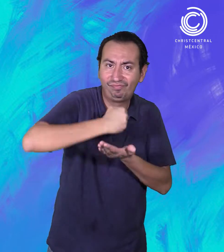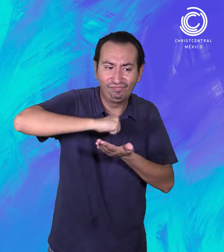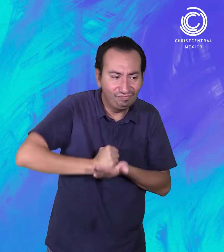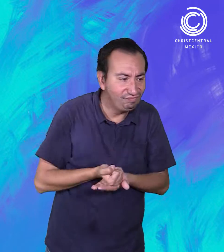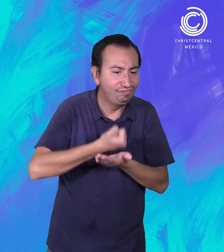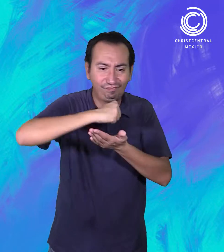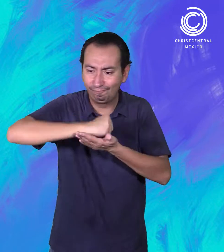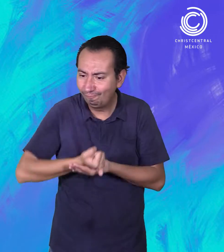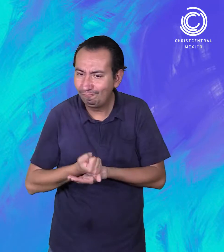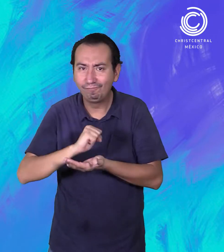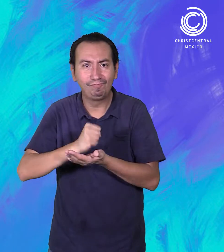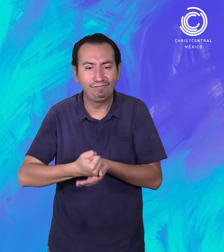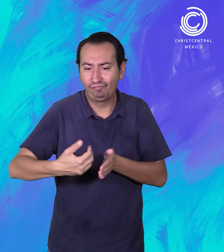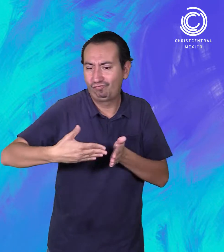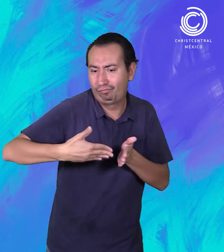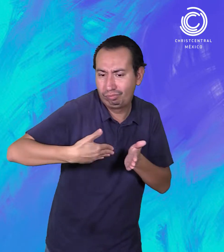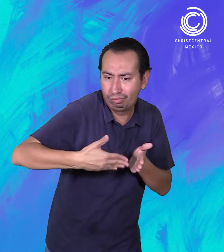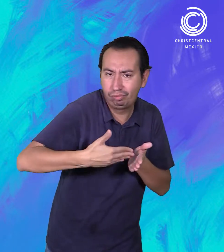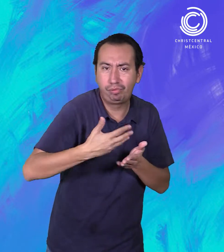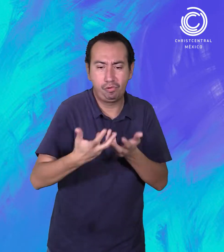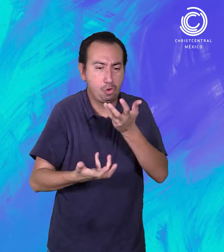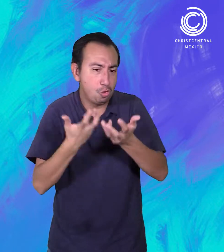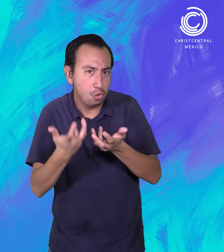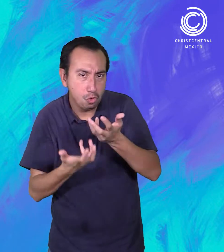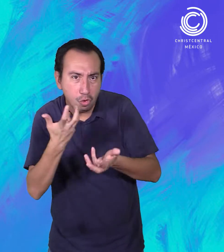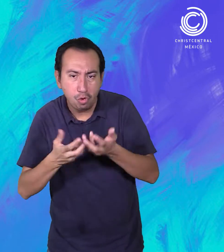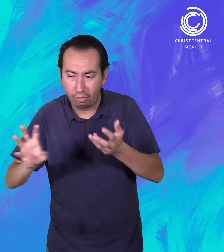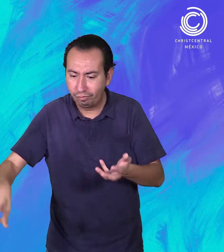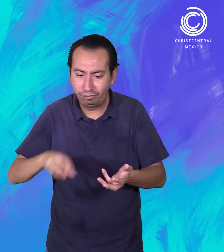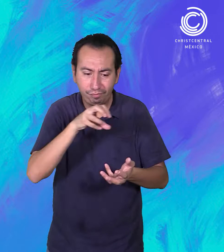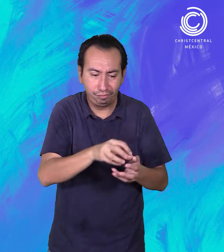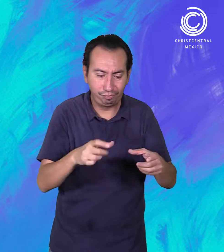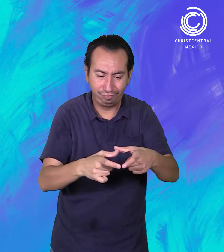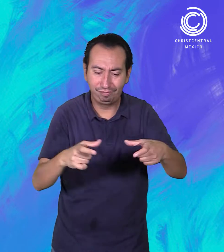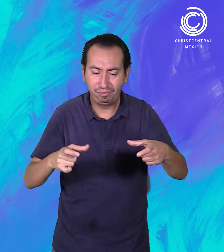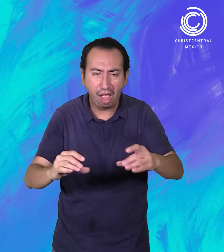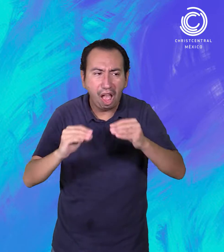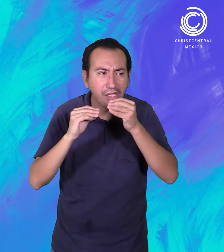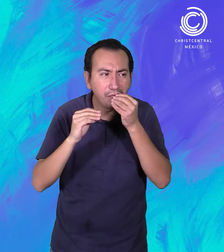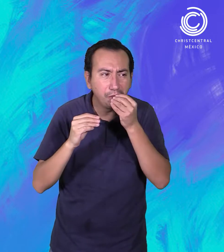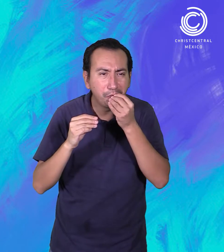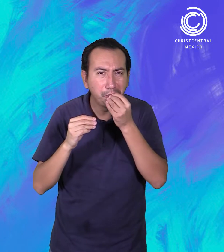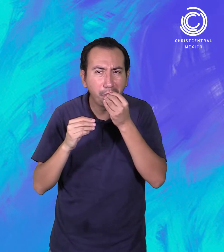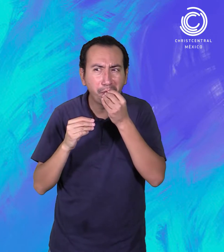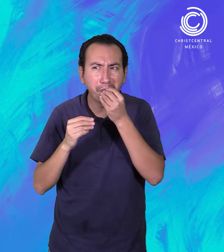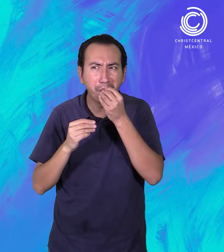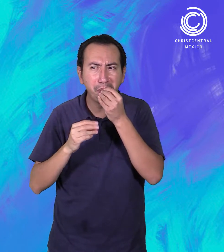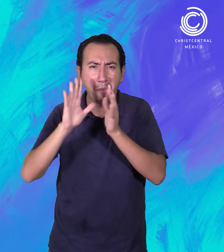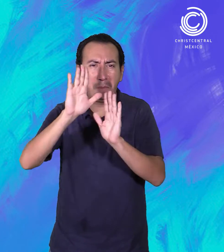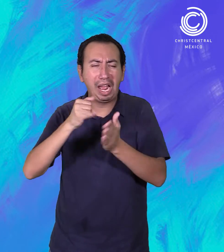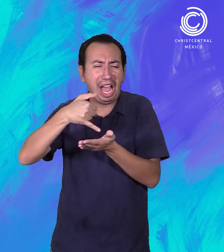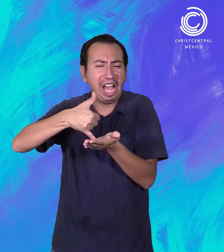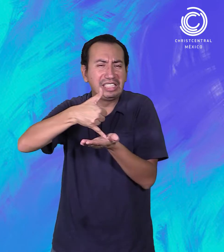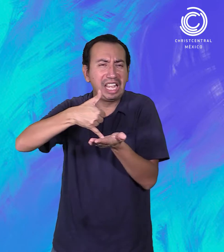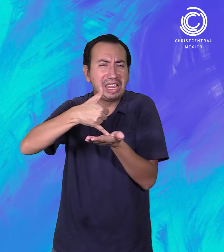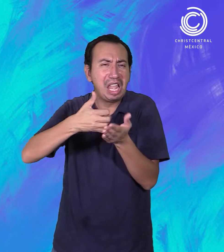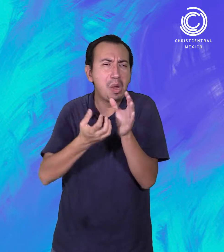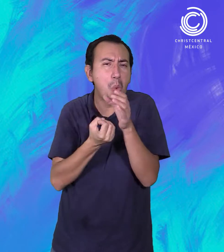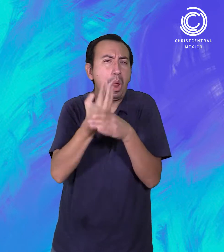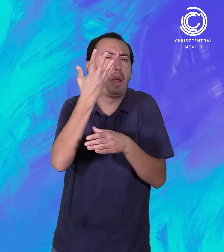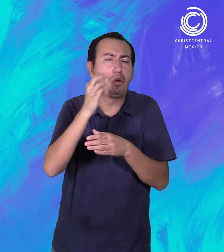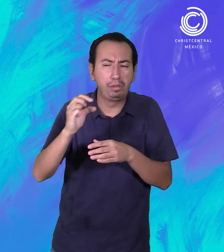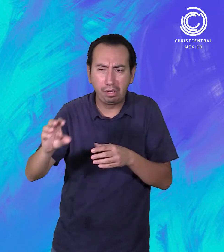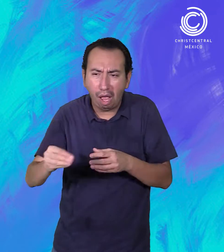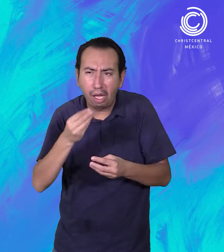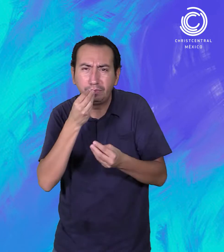en morteros, y lo cocían en caldera, o hacían de él tortas, y su sabor era como sabor de aceite nuevo. Y